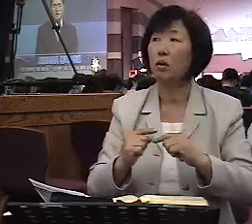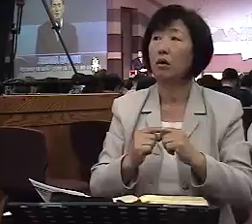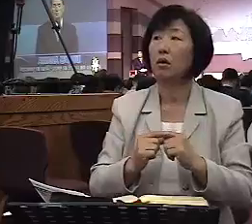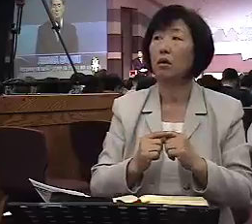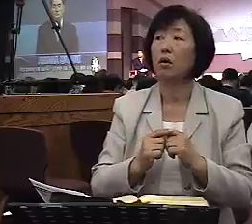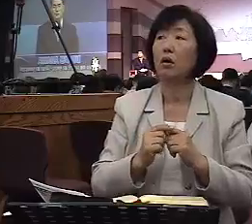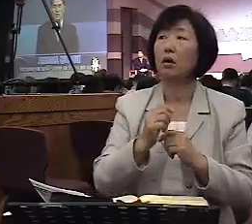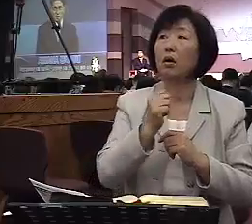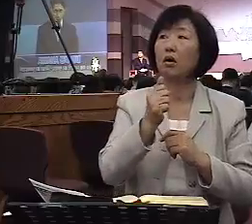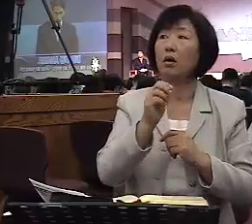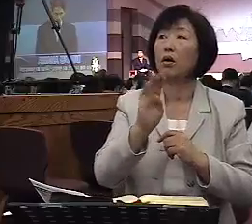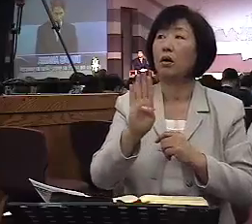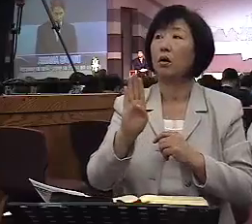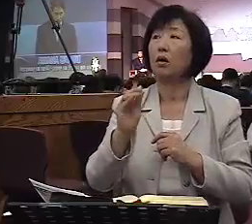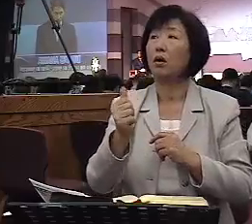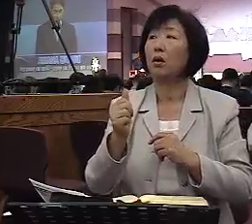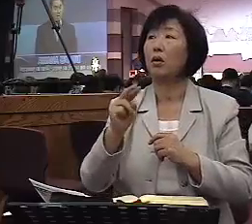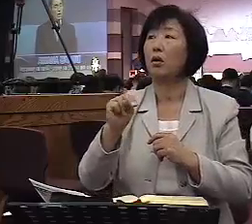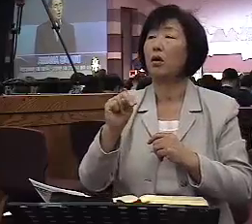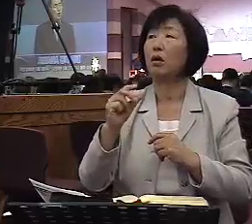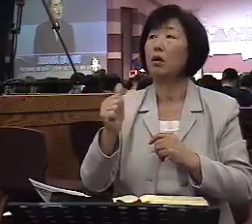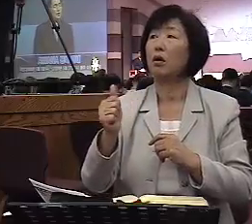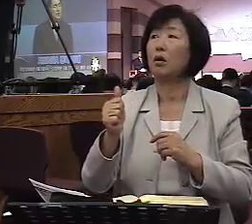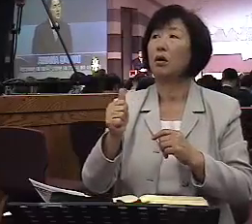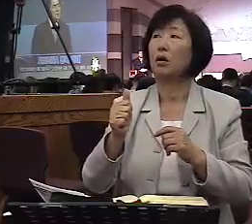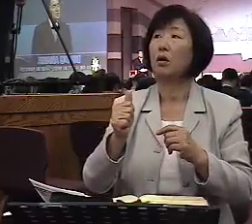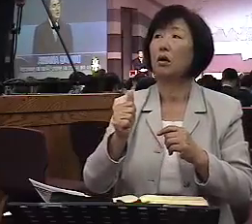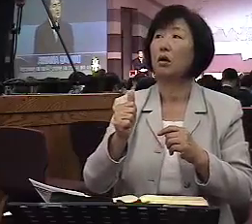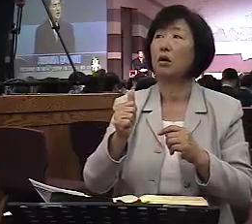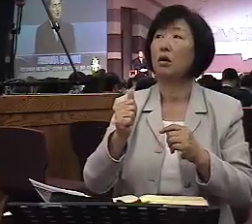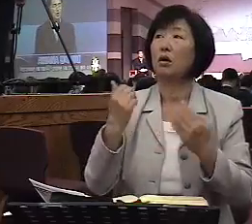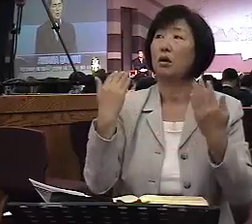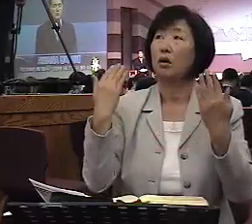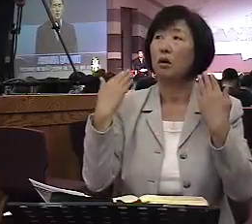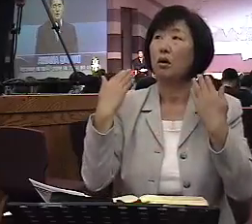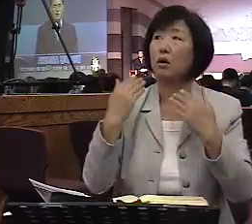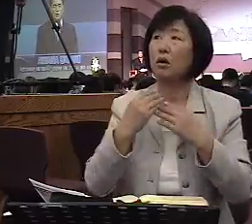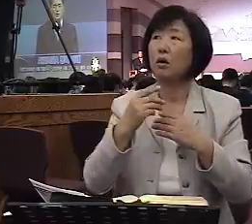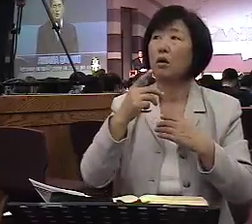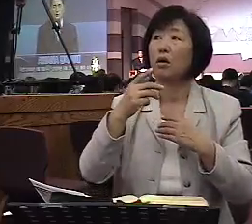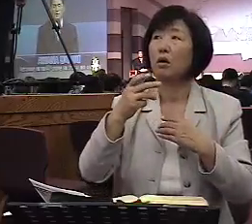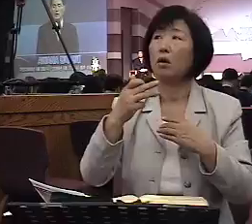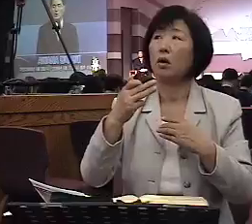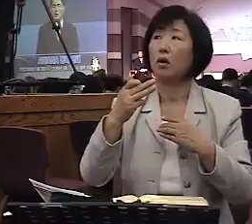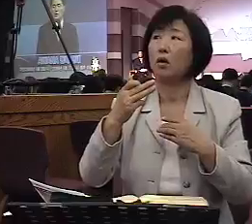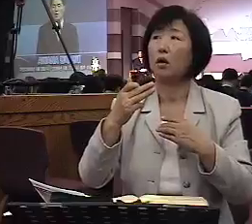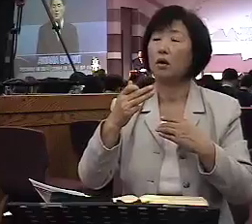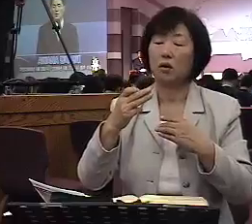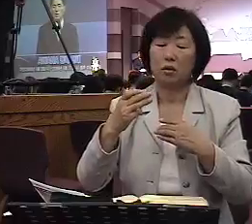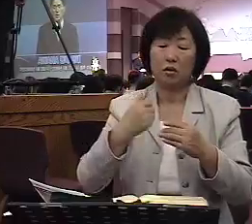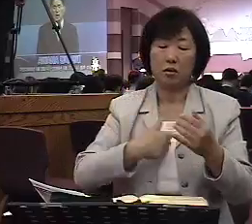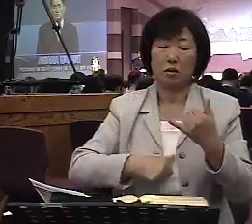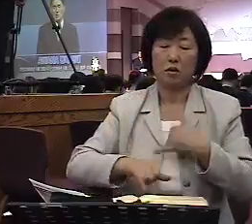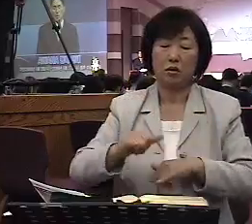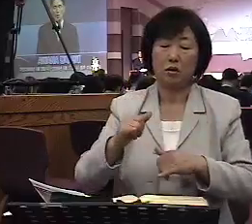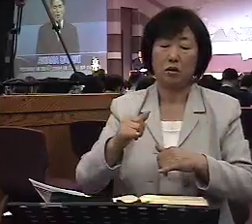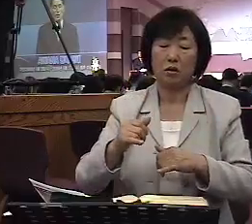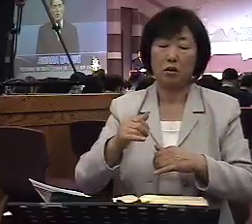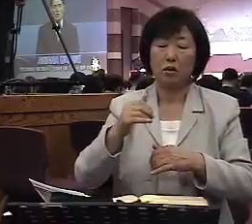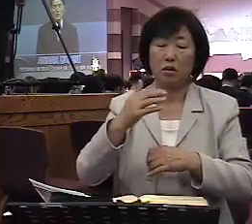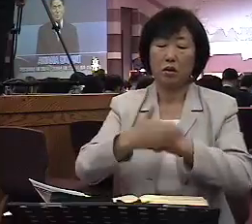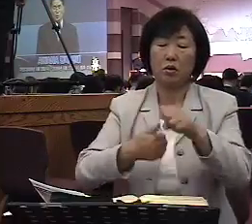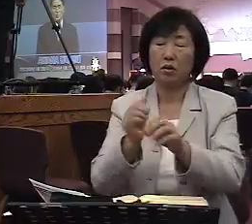등록을 받고 있습니다. 오하나는 17년째 저희 교회에서 진행되고 있는 자녀들의 성경